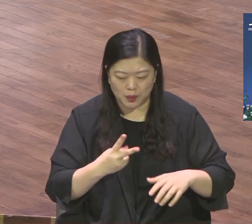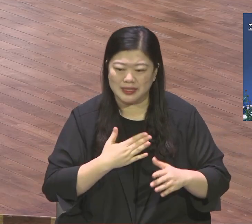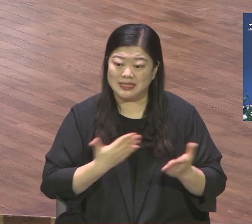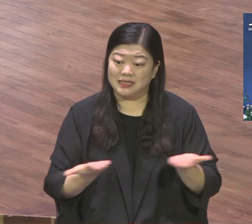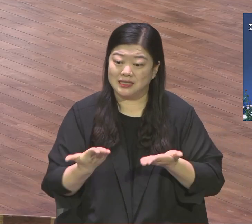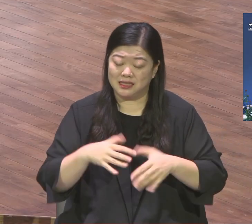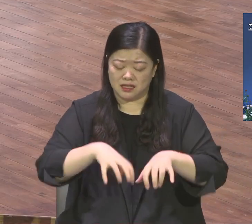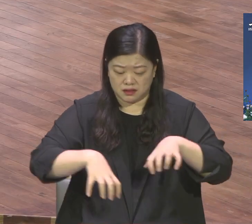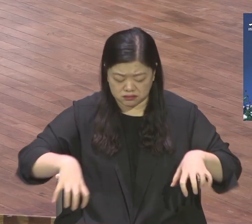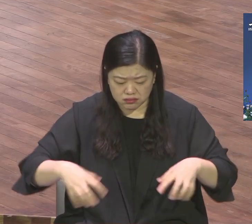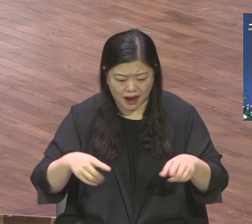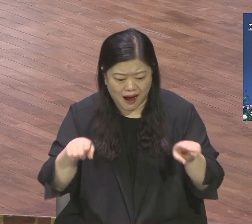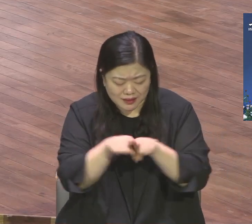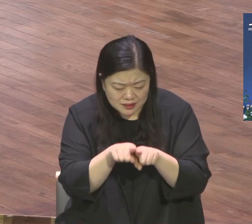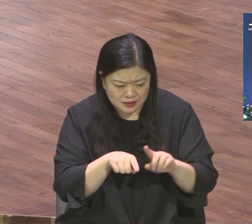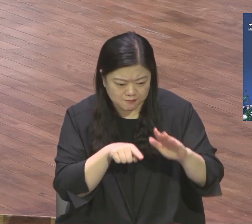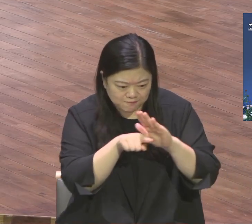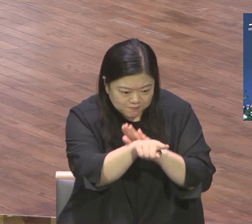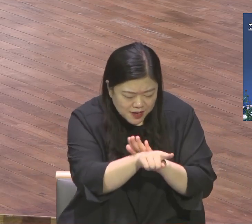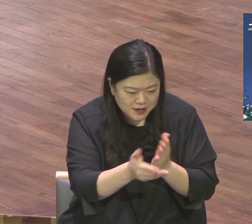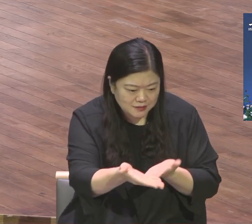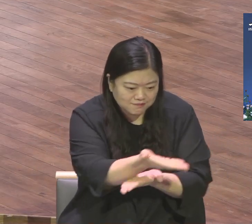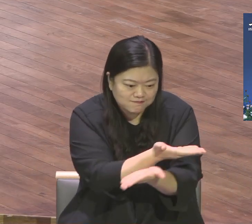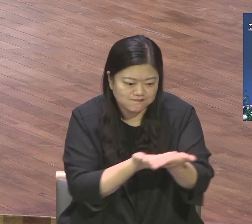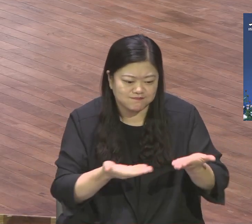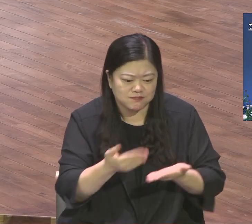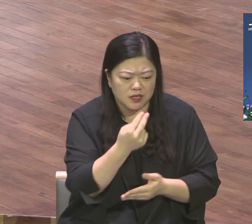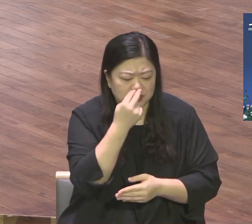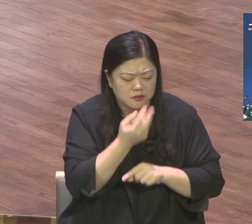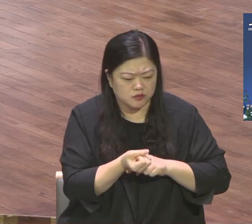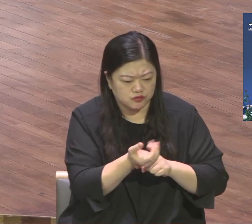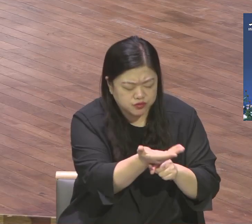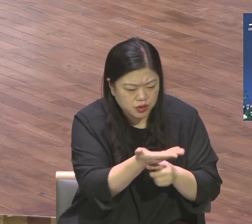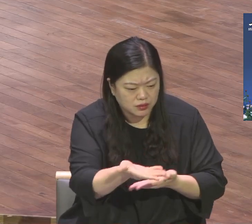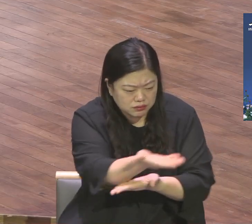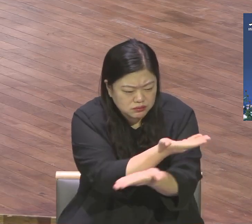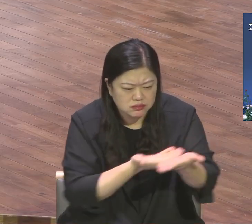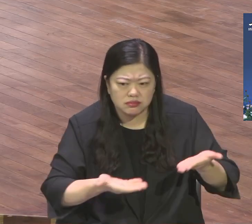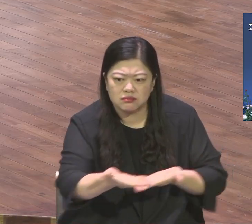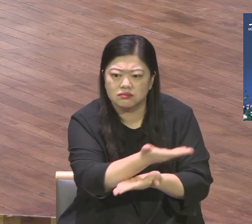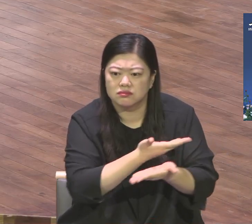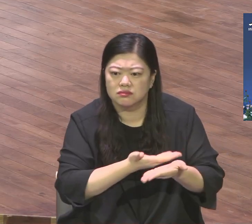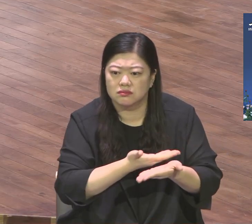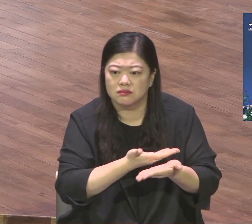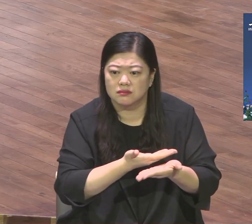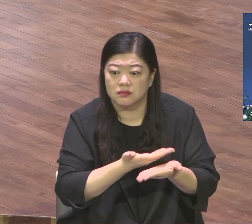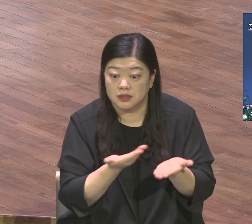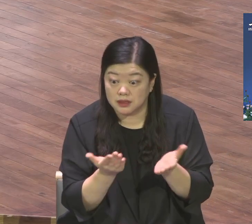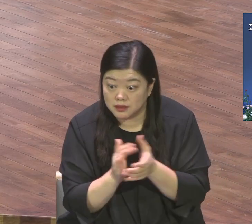다 생명과 사귐의 복음 공동체. 아멘.